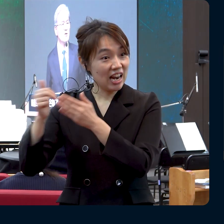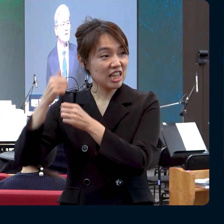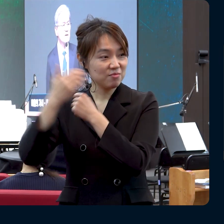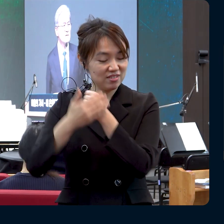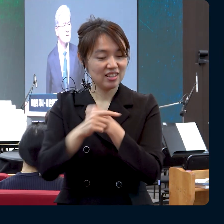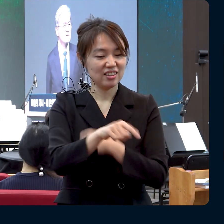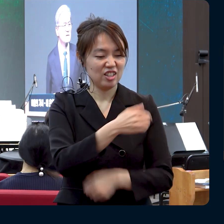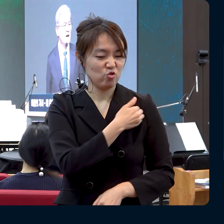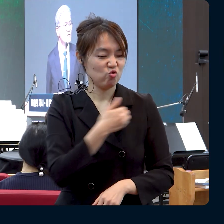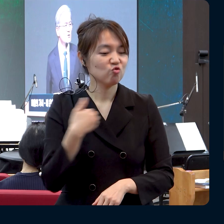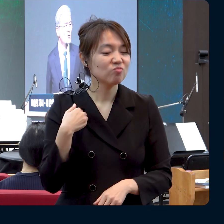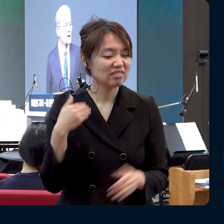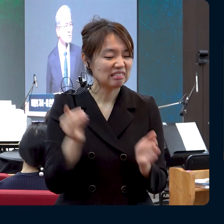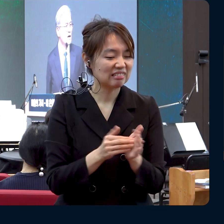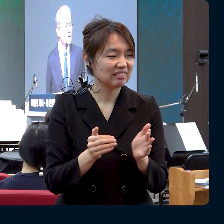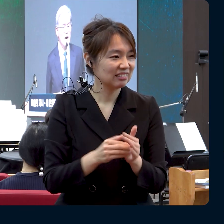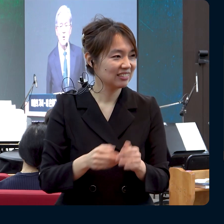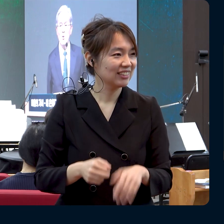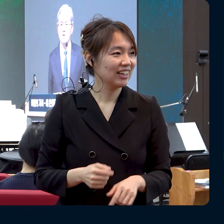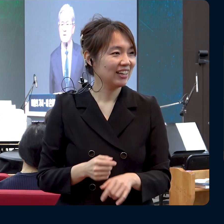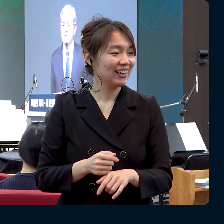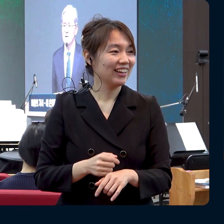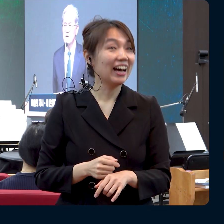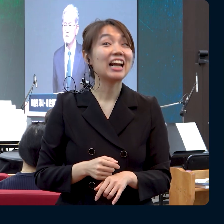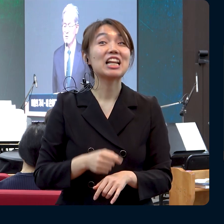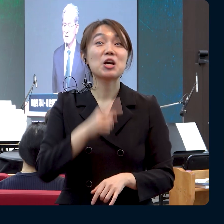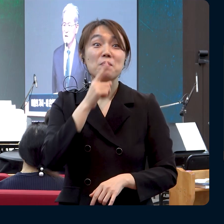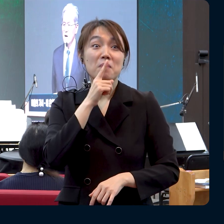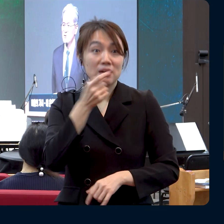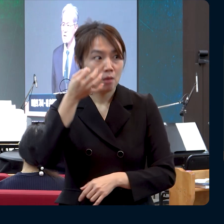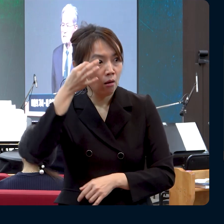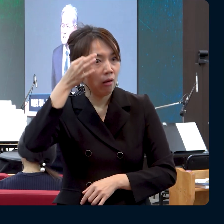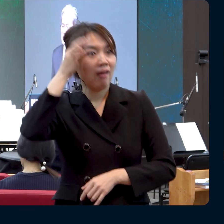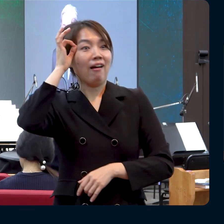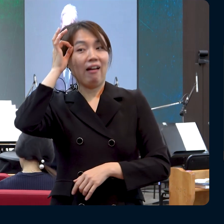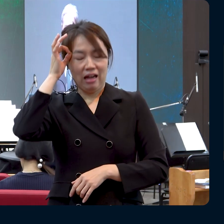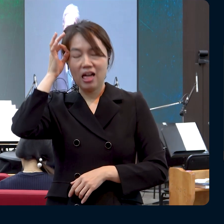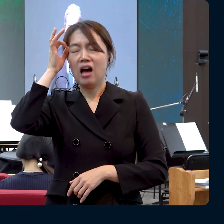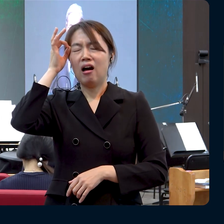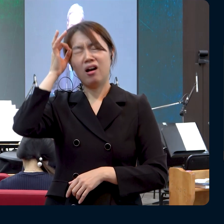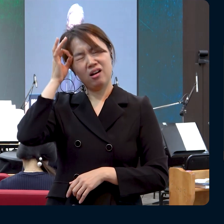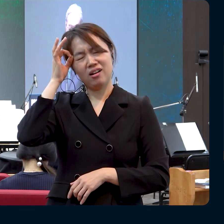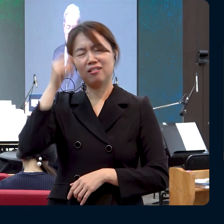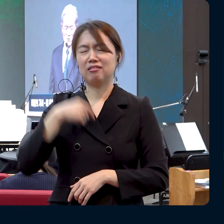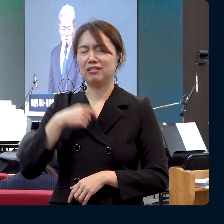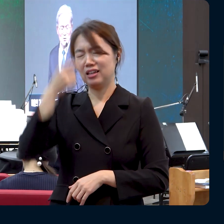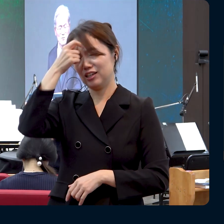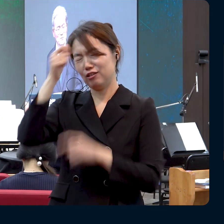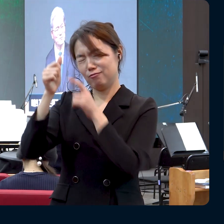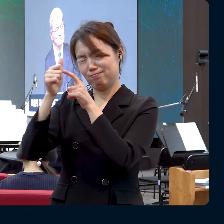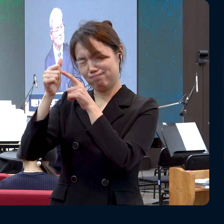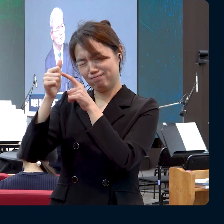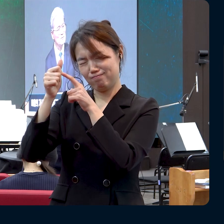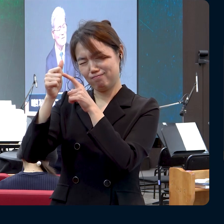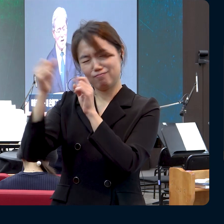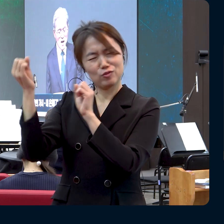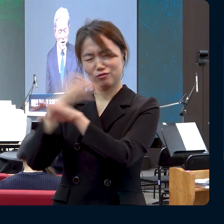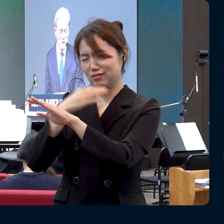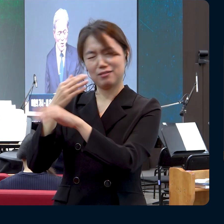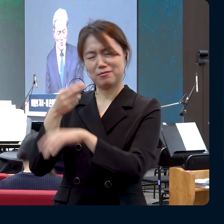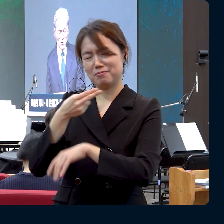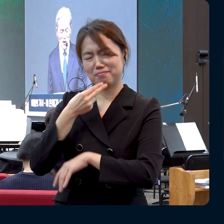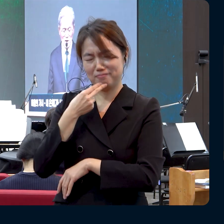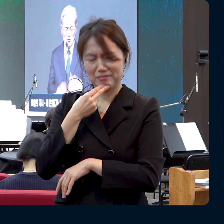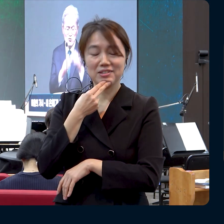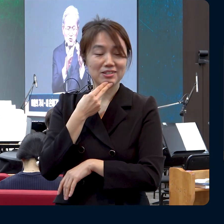그러면서 이거는 안 되는 건가 보다 라고 그렇게 생각한 적이 있느냐 하는 것이죠. 자, 그런데 여러분,